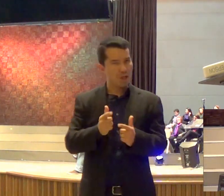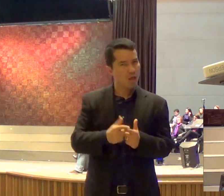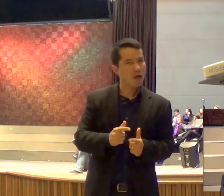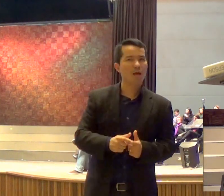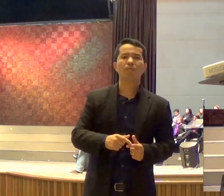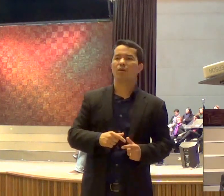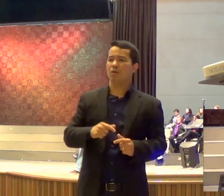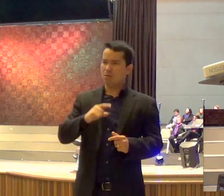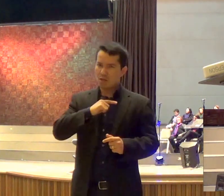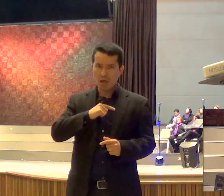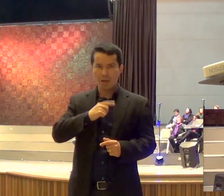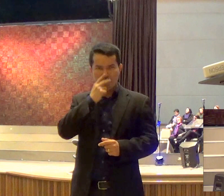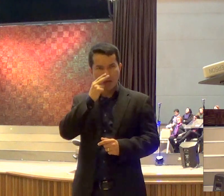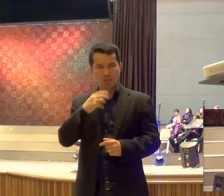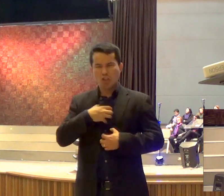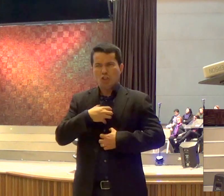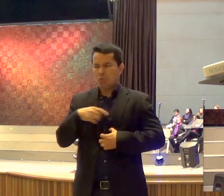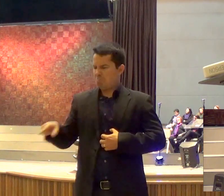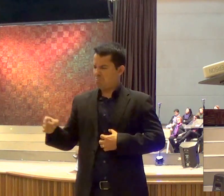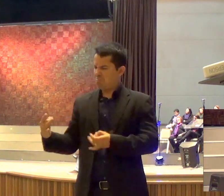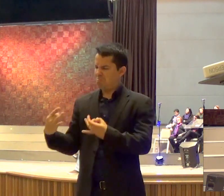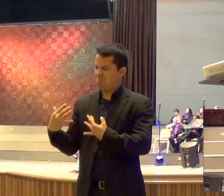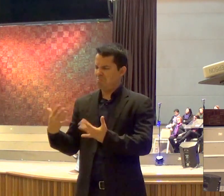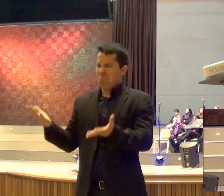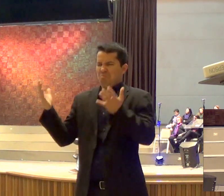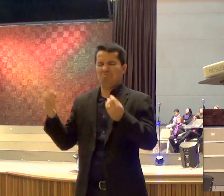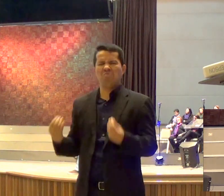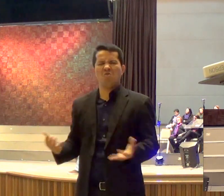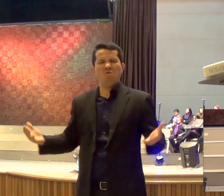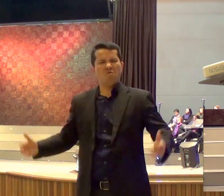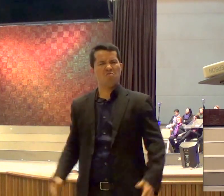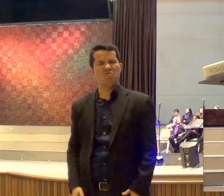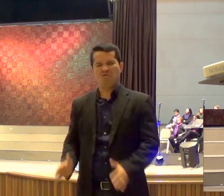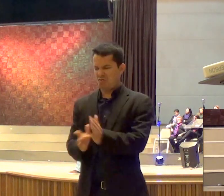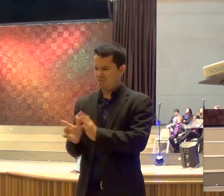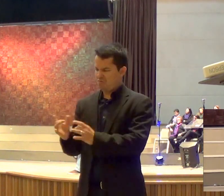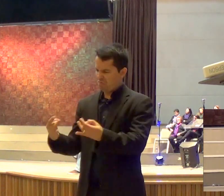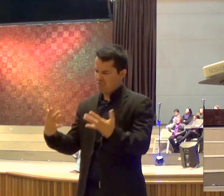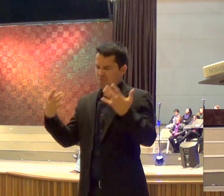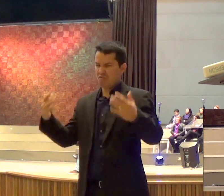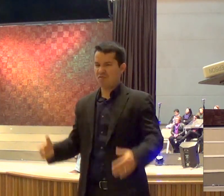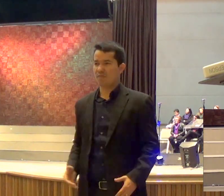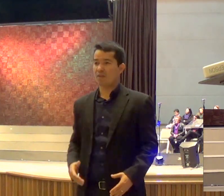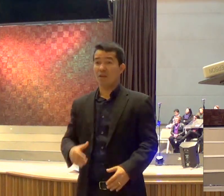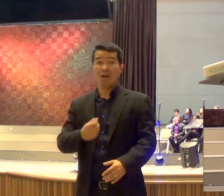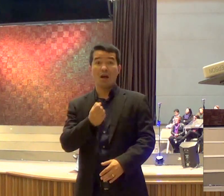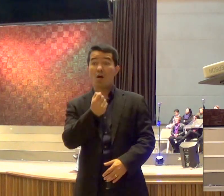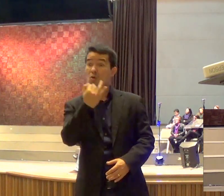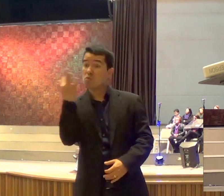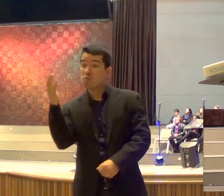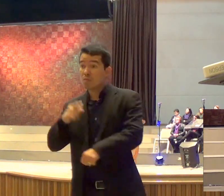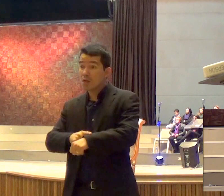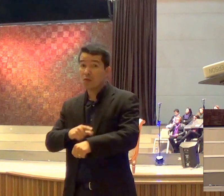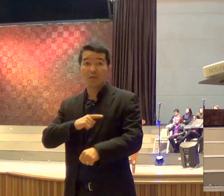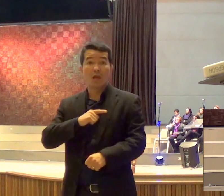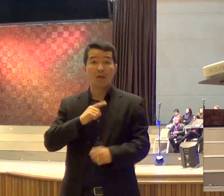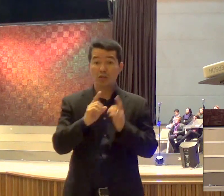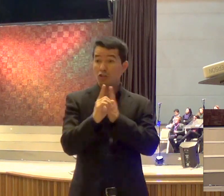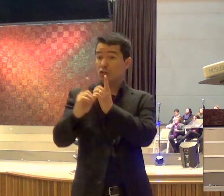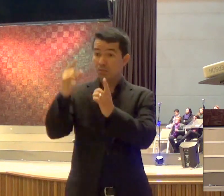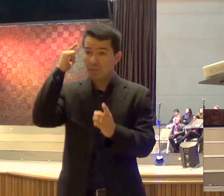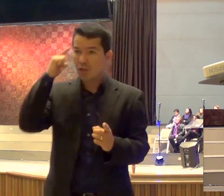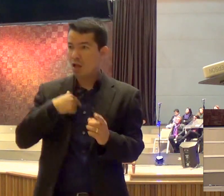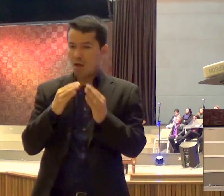sentindo-se abandonados em alguns instantes acharam que o barco ia virar que seriam tragados